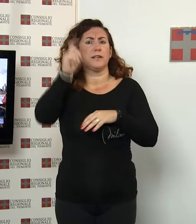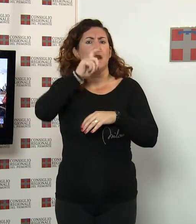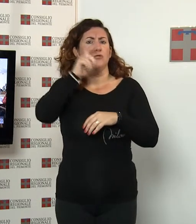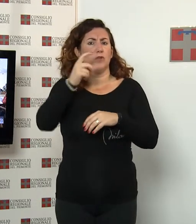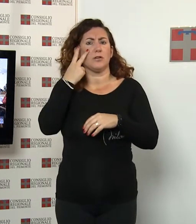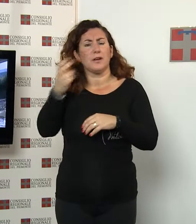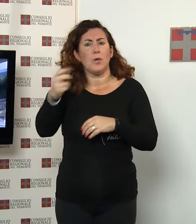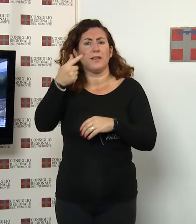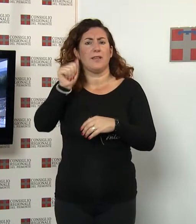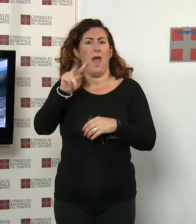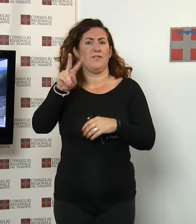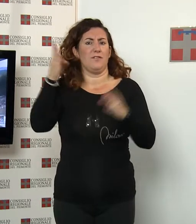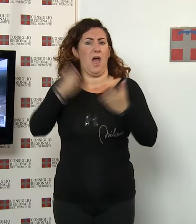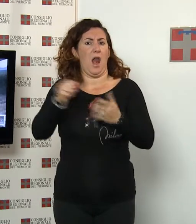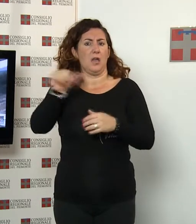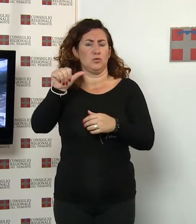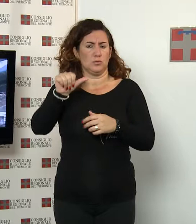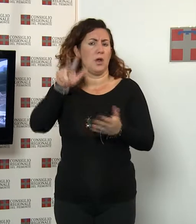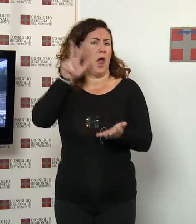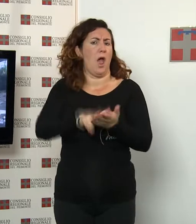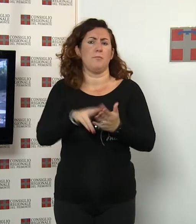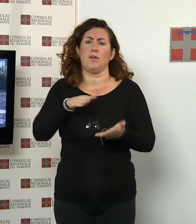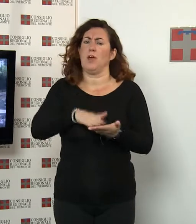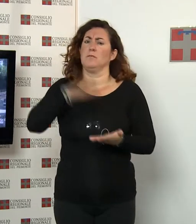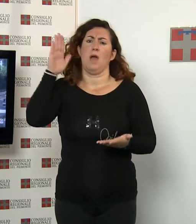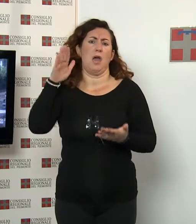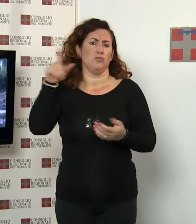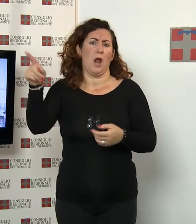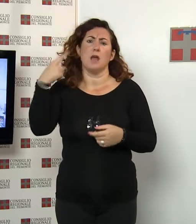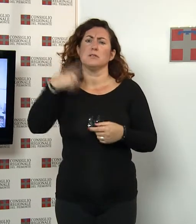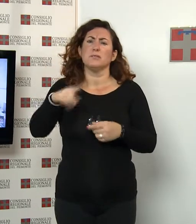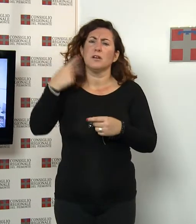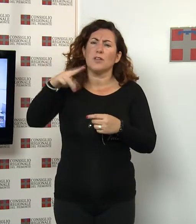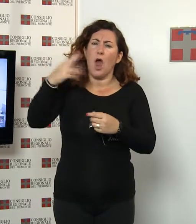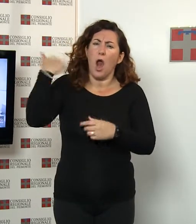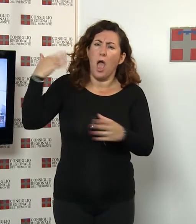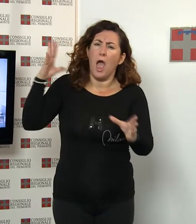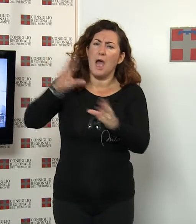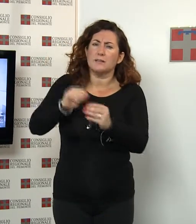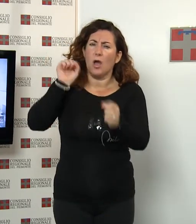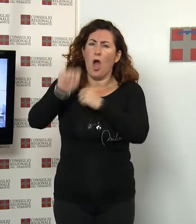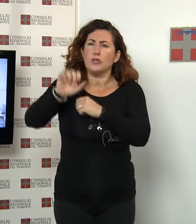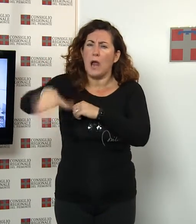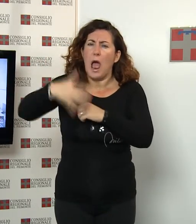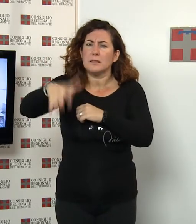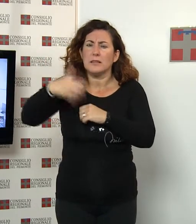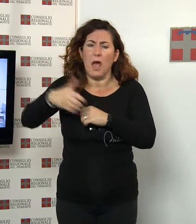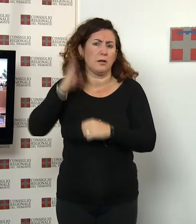approvando a larga maggioranza il documento di condanna degli episodi di violenza contro il cantiere presentato dall'ufficio di presidenza